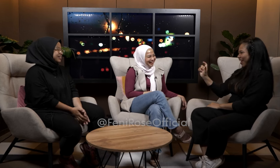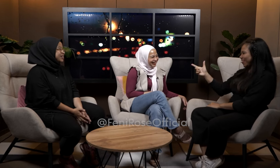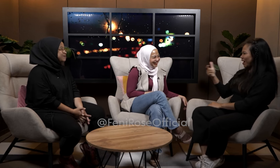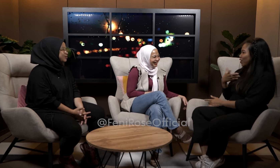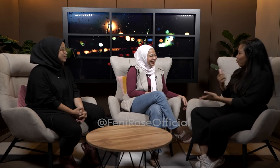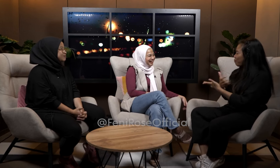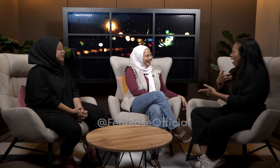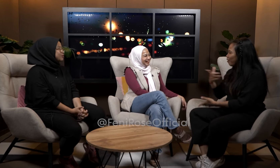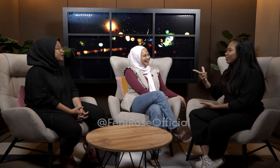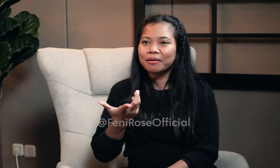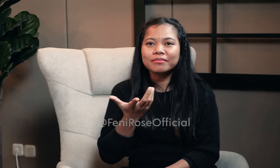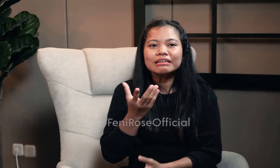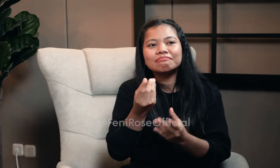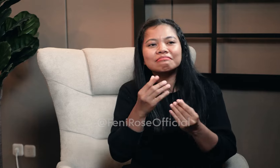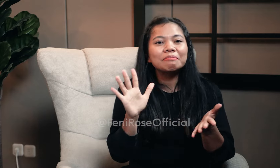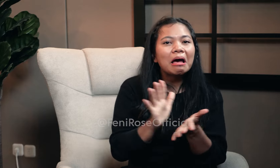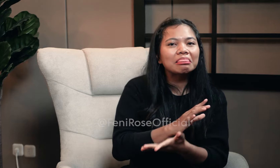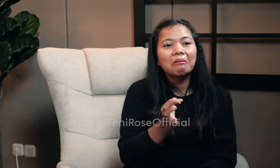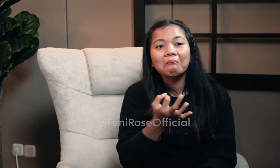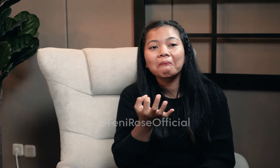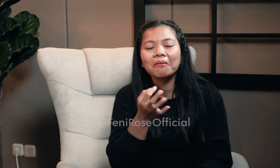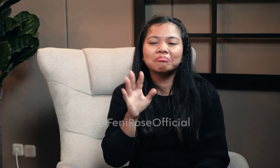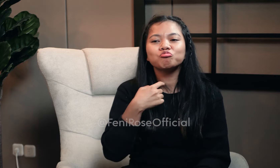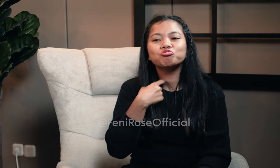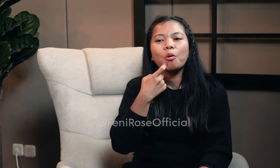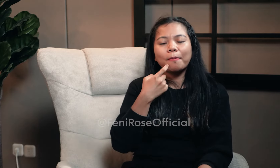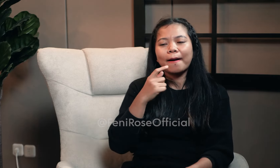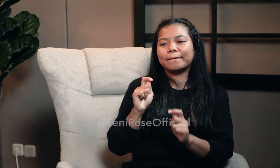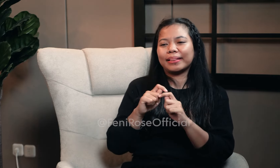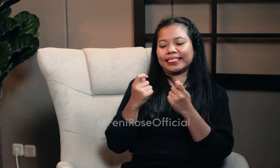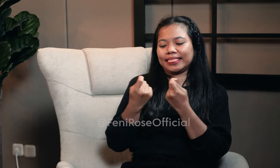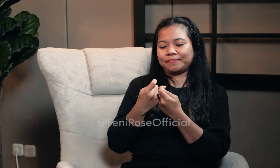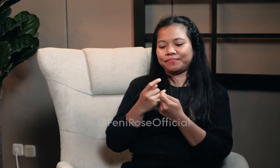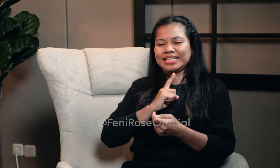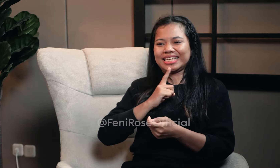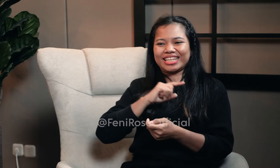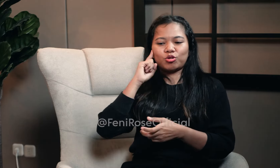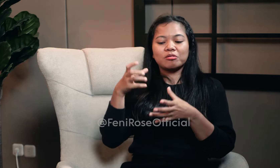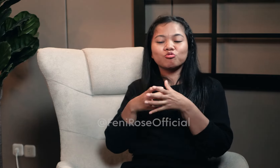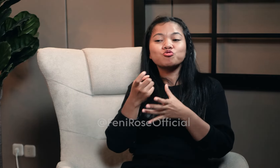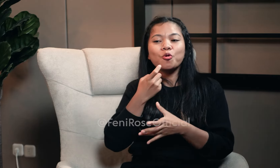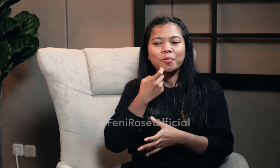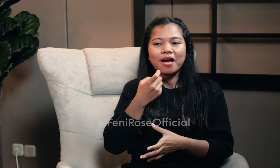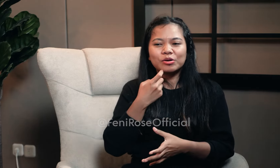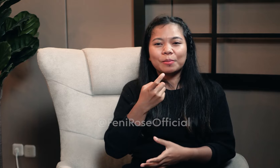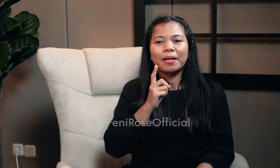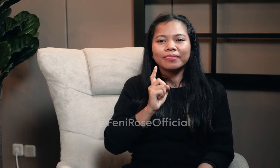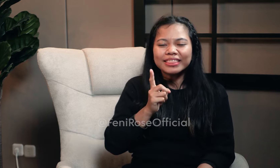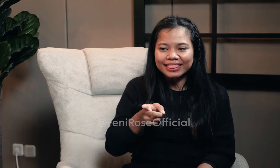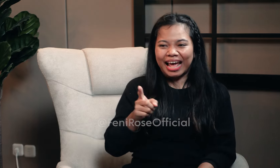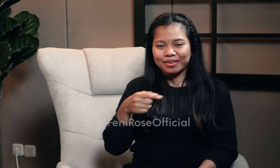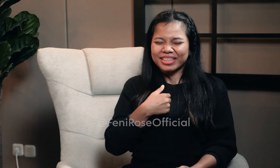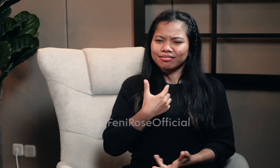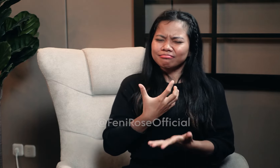iya betul seperti itu Saya mau banget sebenarnya tapi gak enggak pernah ada kesempatan tapi coba deh saya nanti Tim sendiri tim-tim